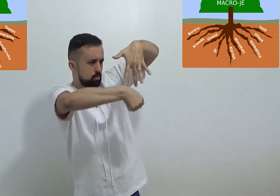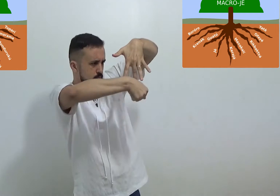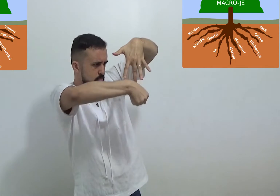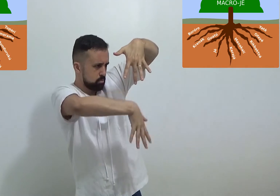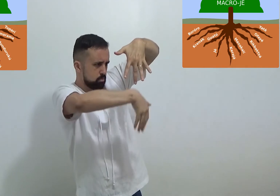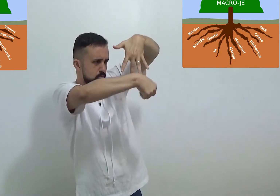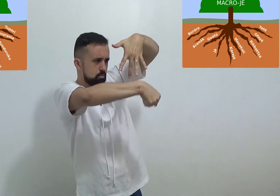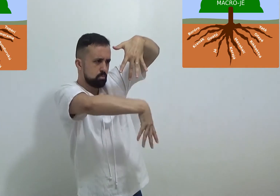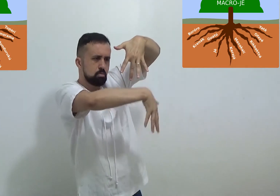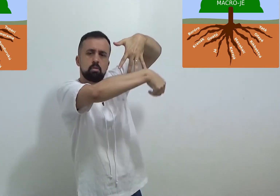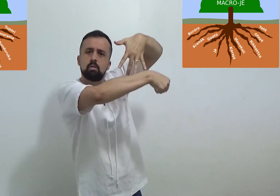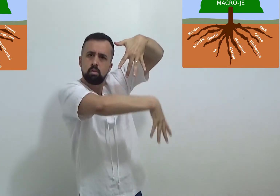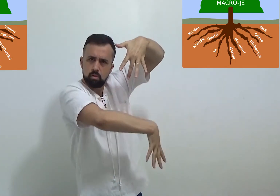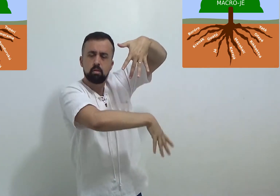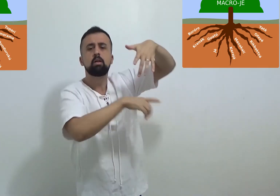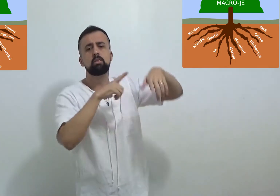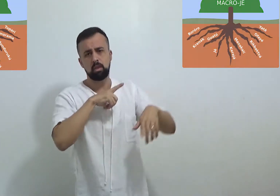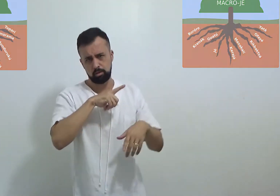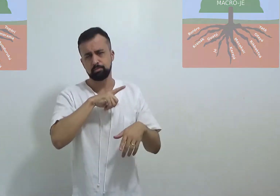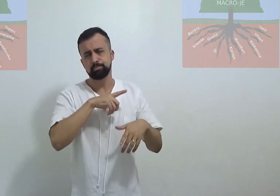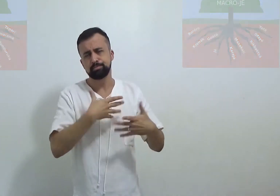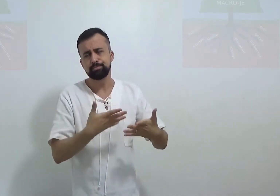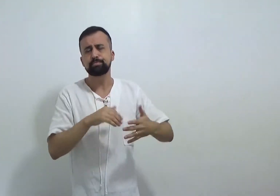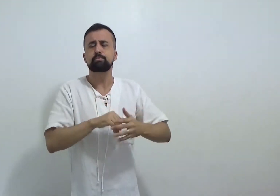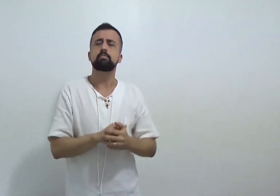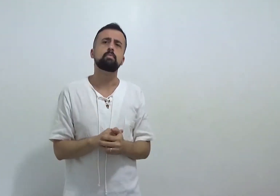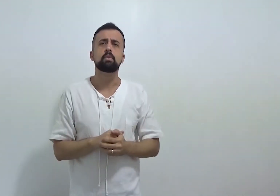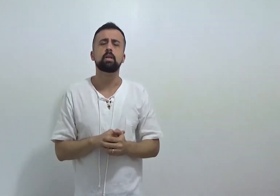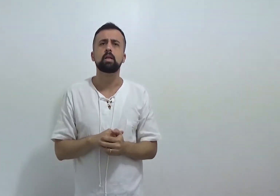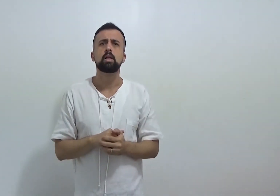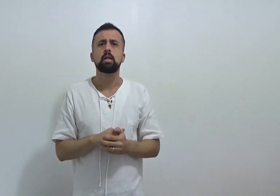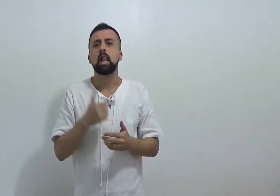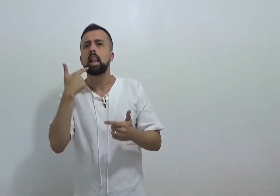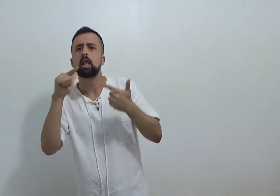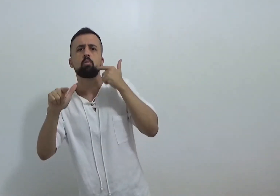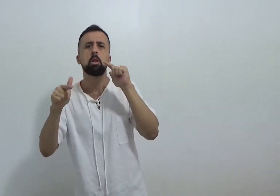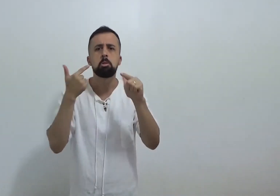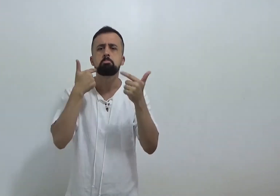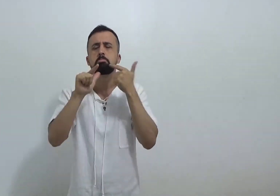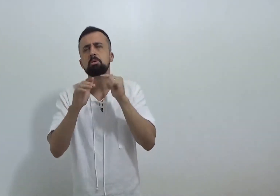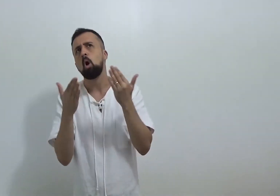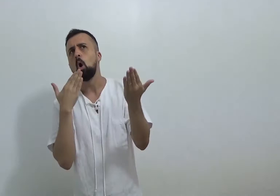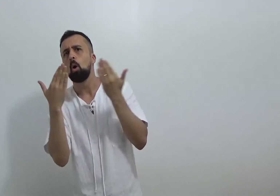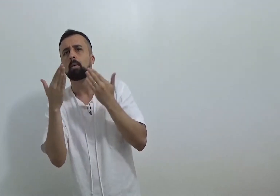linguísticas, que também possuem línguas, ramificações.